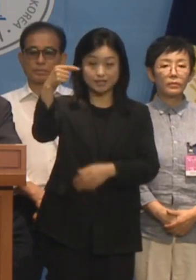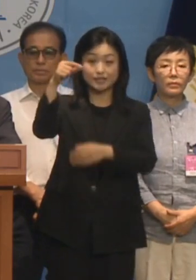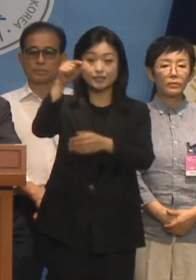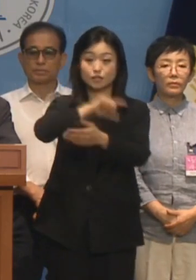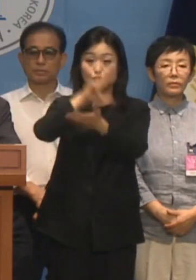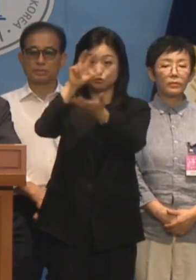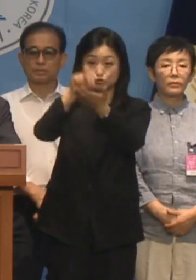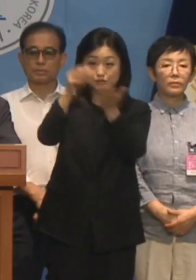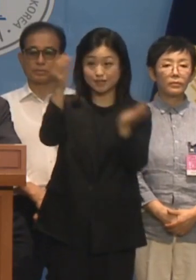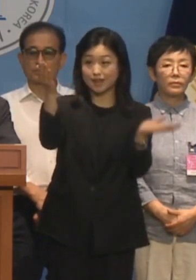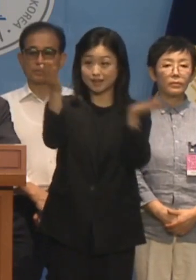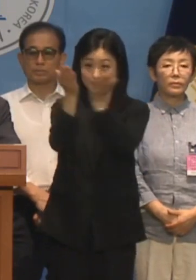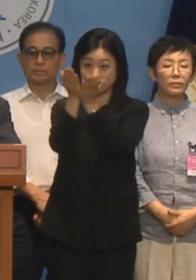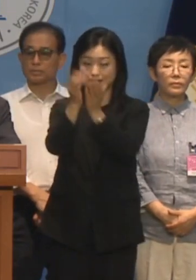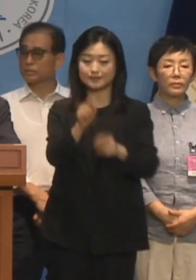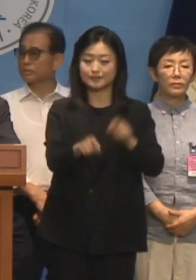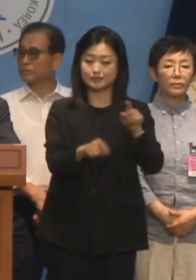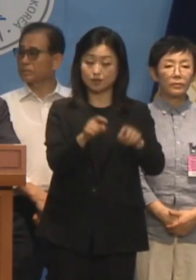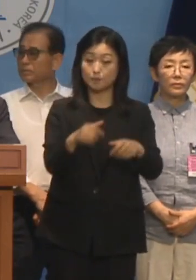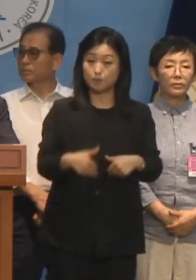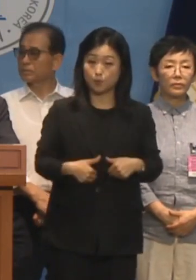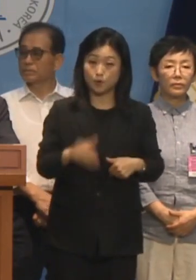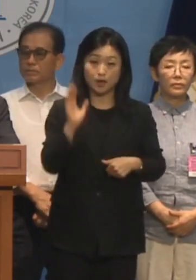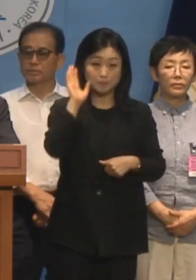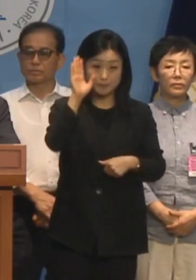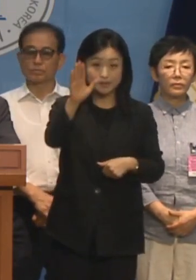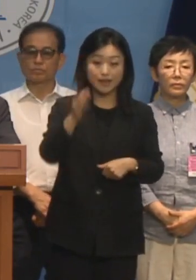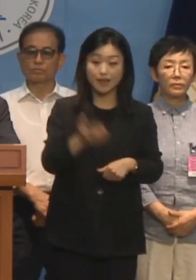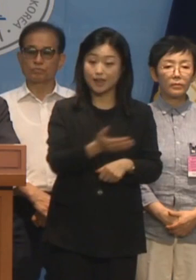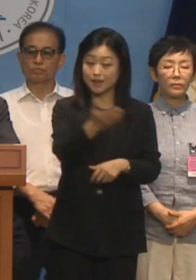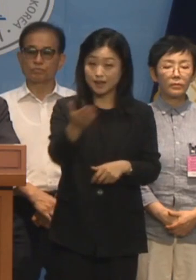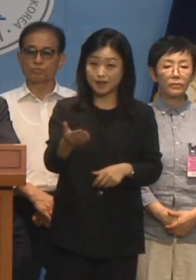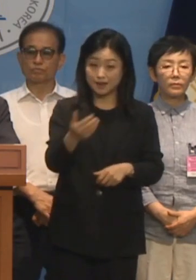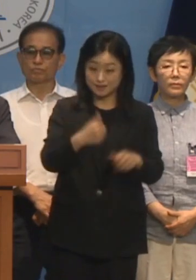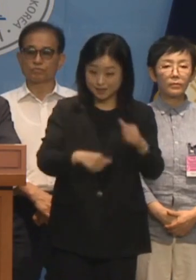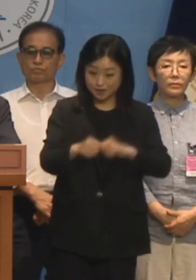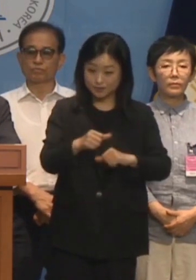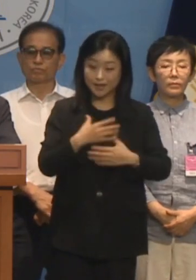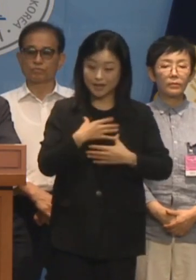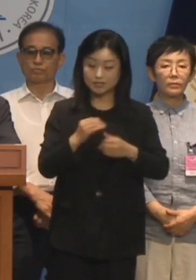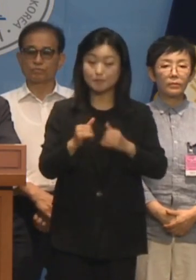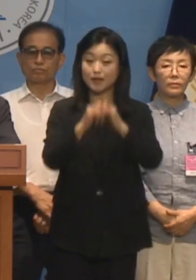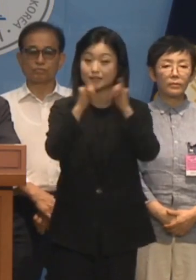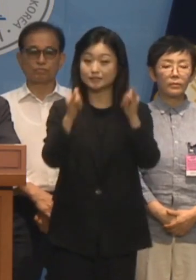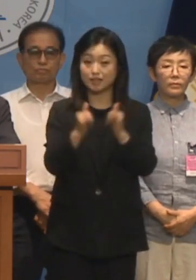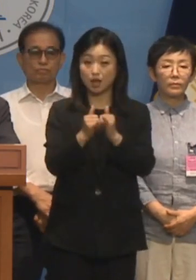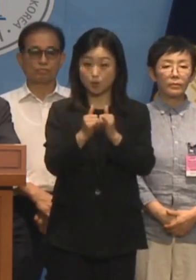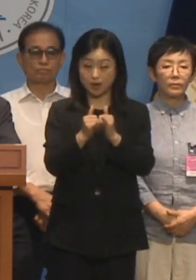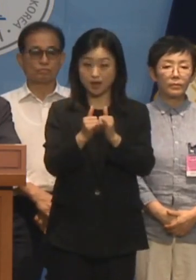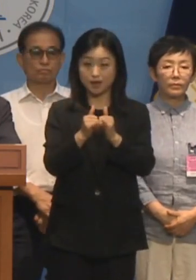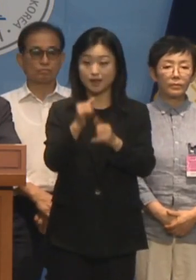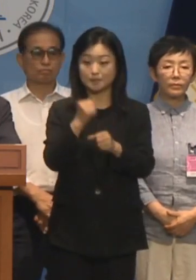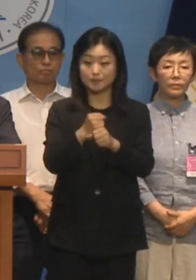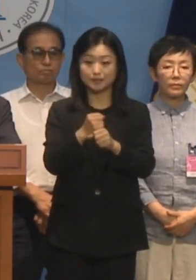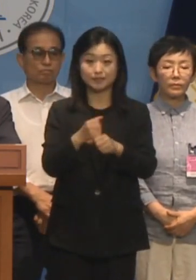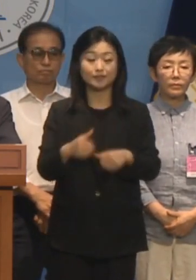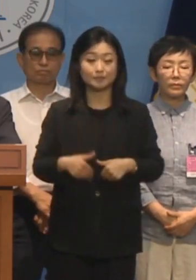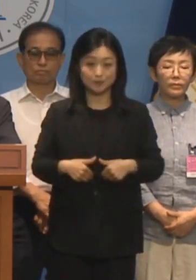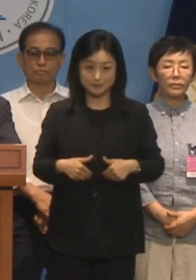실천교육을 제대로 수행함으로써 미래세대가 안심하고 살아갈 수 있는 사회환경이 창출될